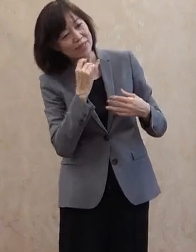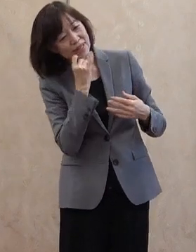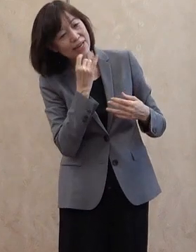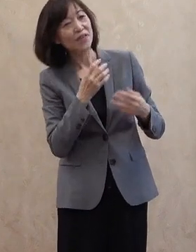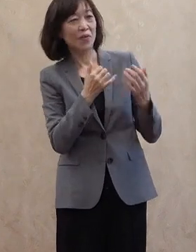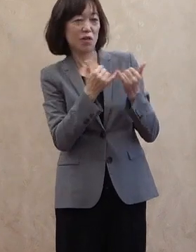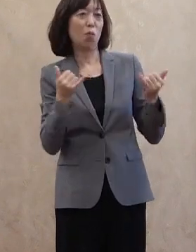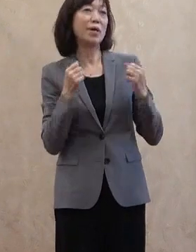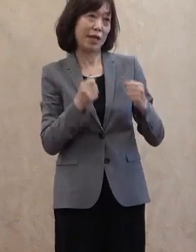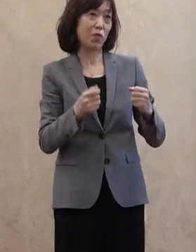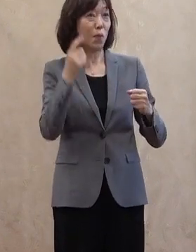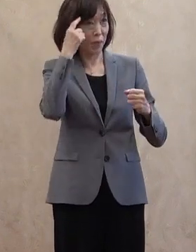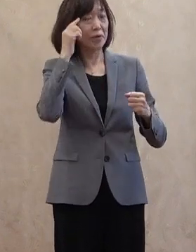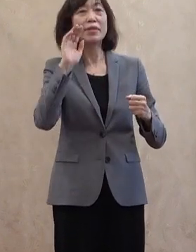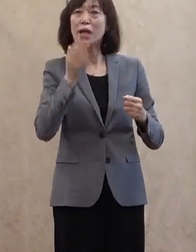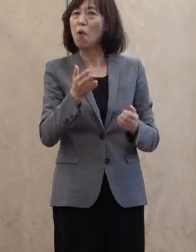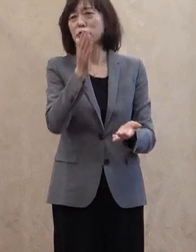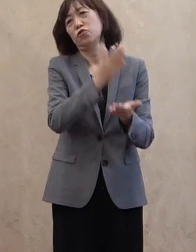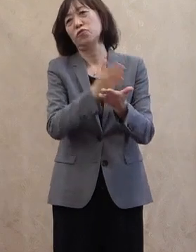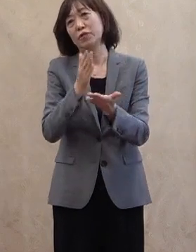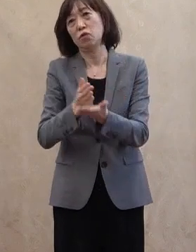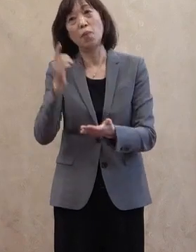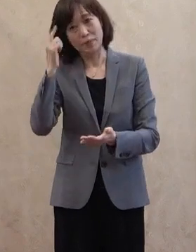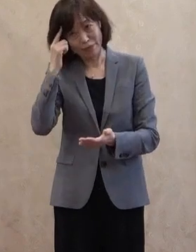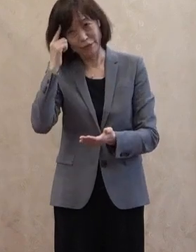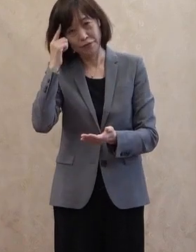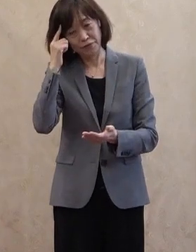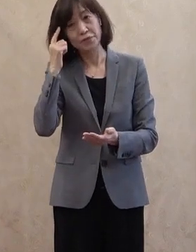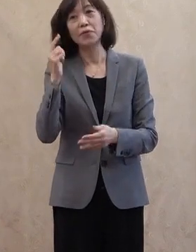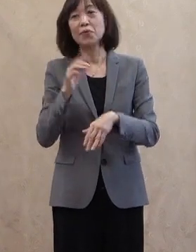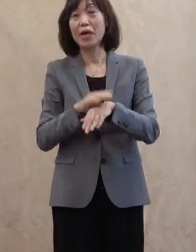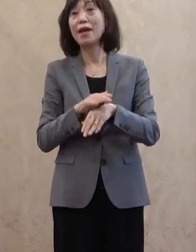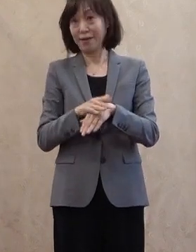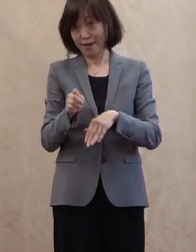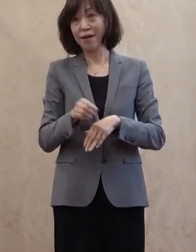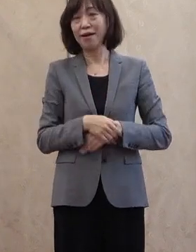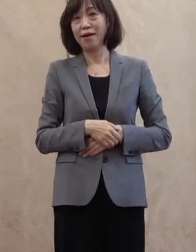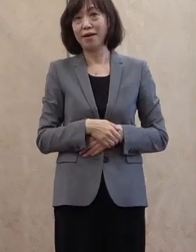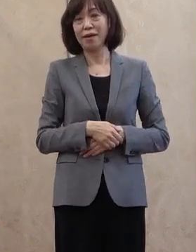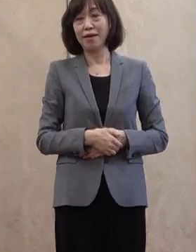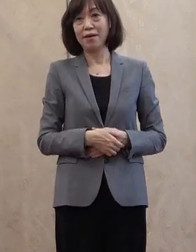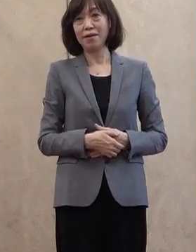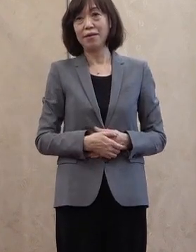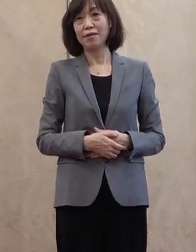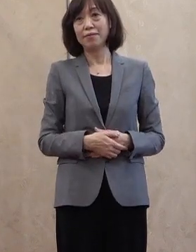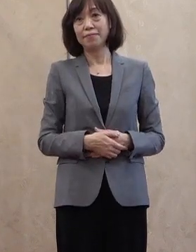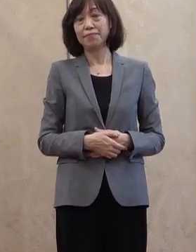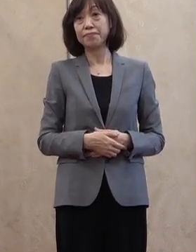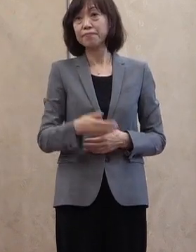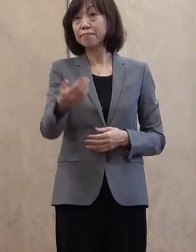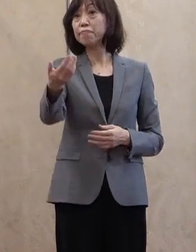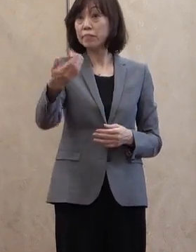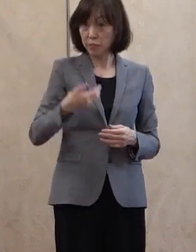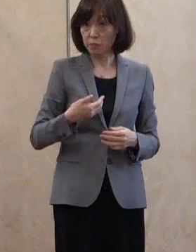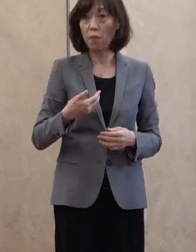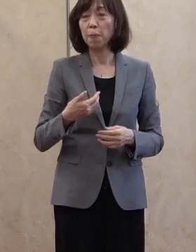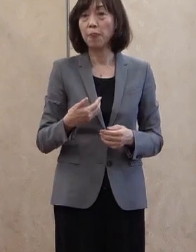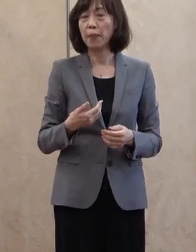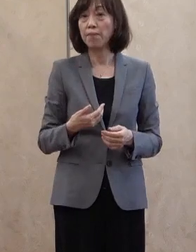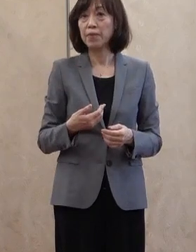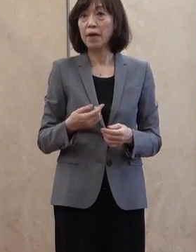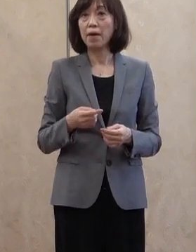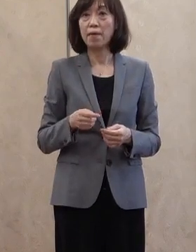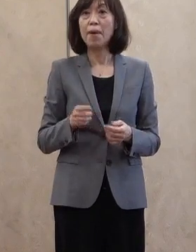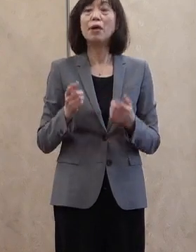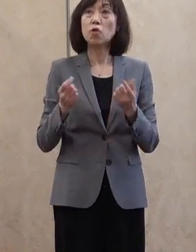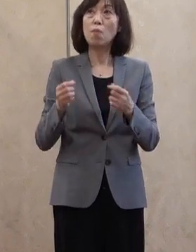全部中止にするとすべきだと思ってますし、そういう考え方です。 あともう一個、これもまた組織委員会